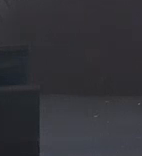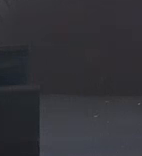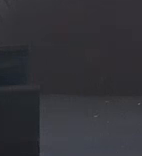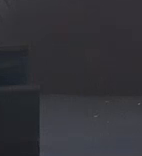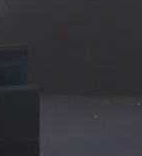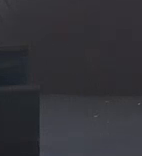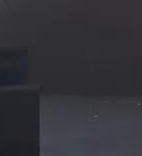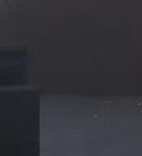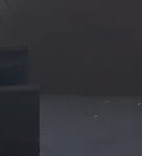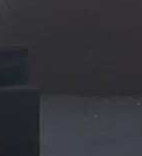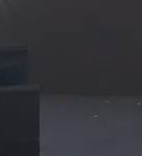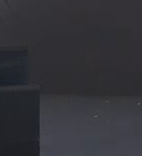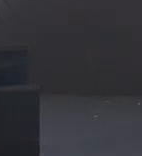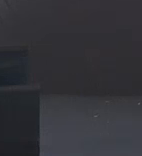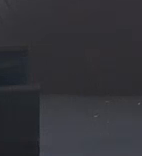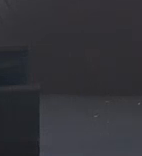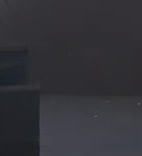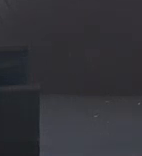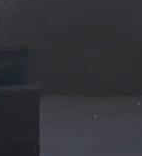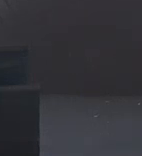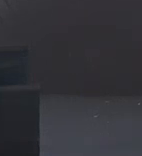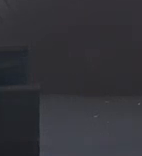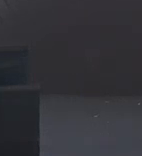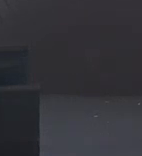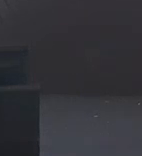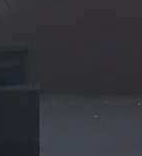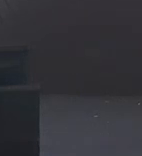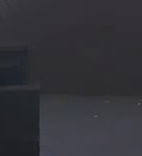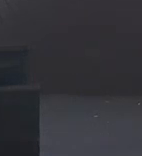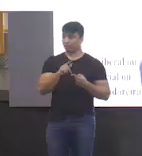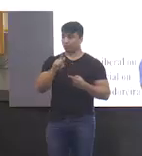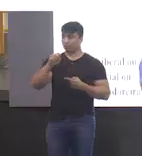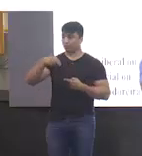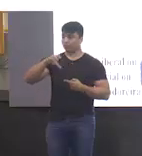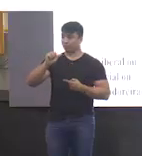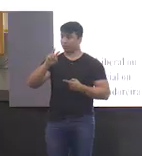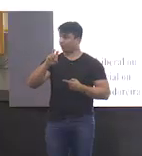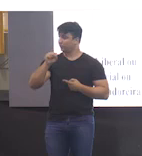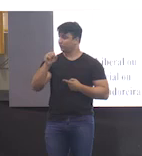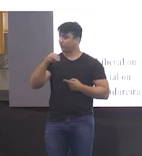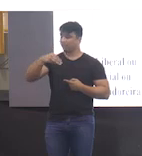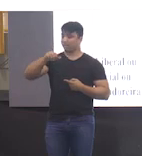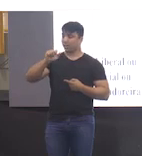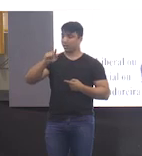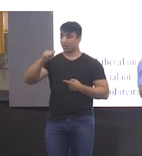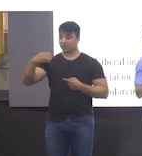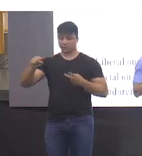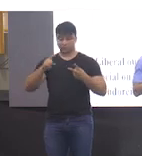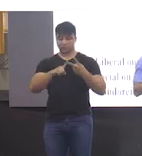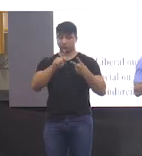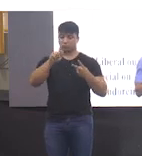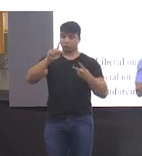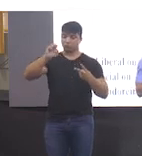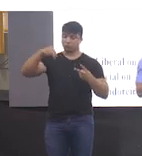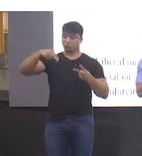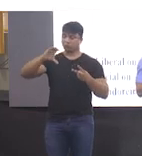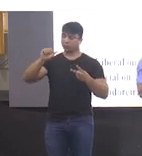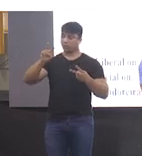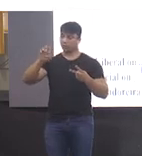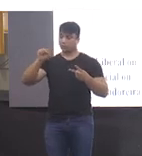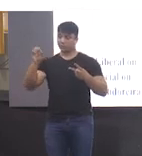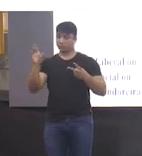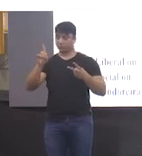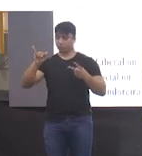geração é a geração nacionalista. Tem o Gonçalves de Magalhães como introdutor e tem o Gonçalves Dias como grande